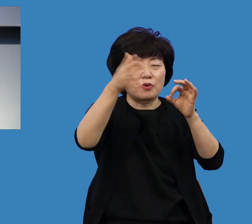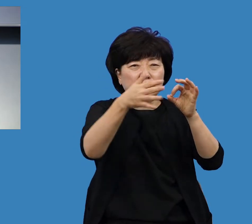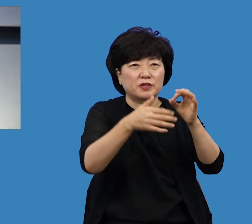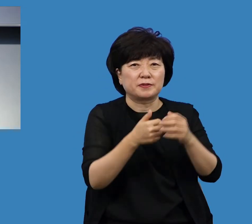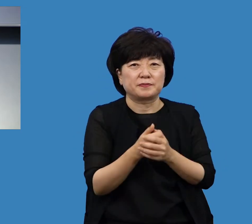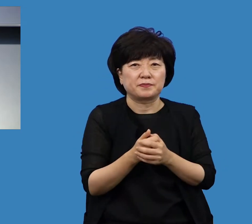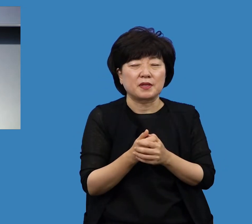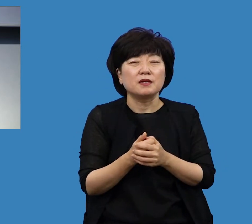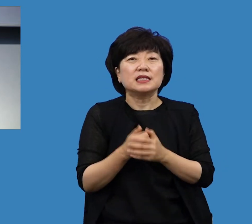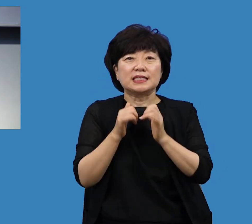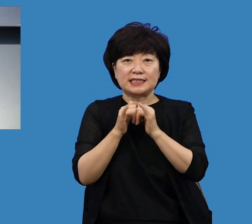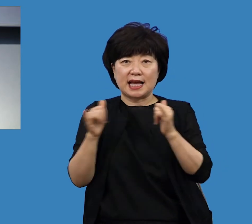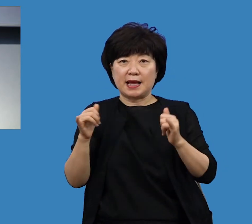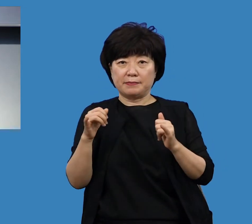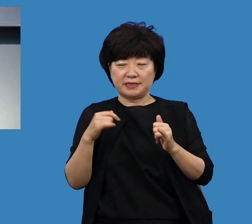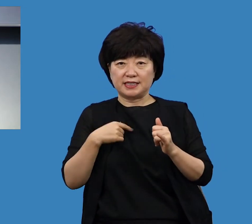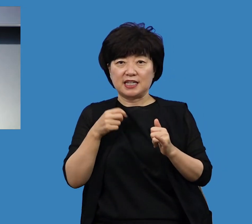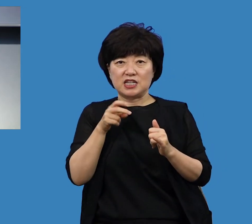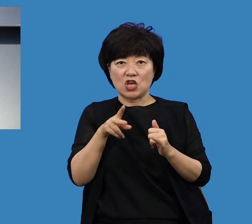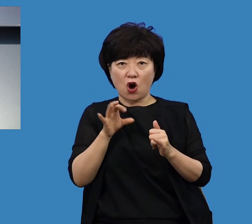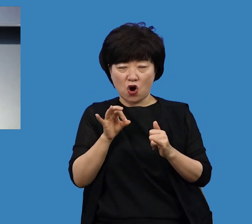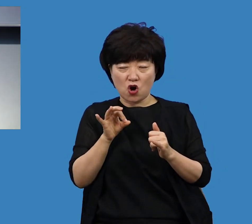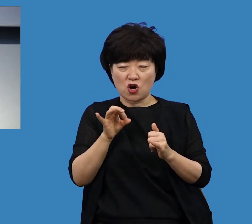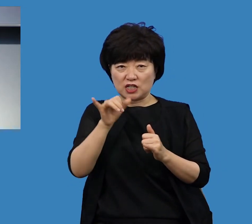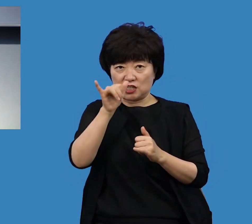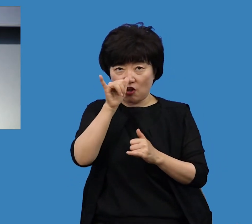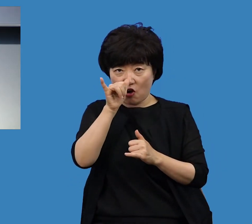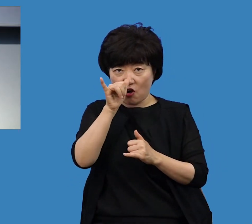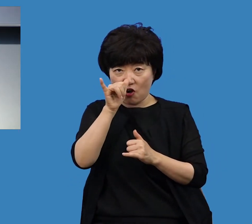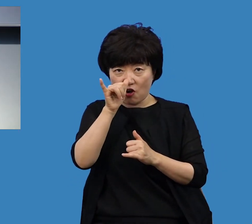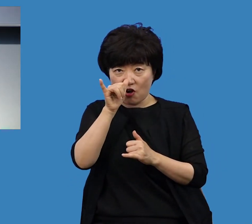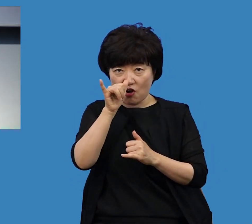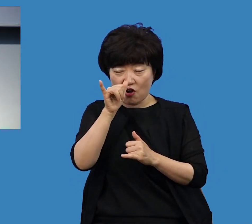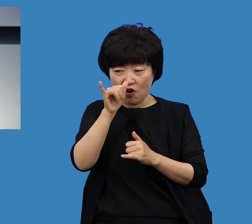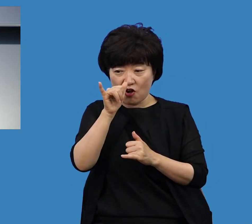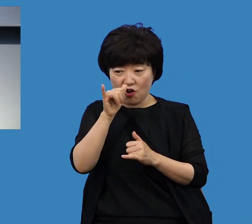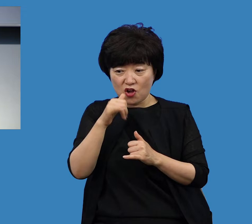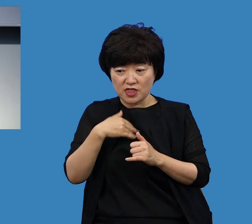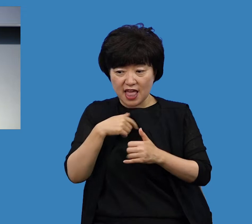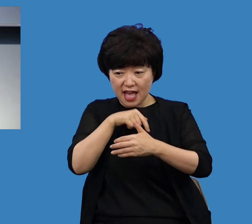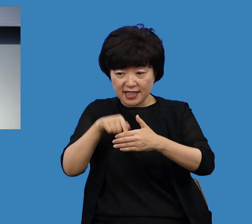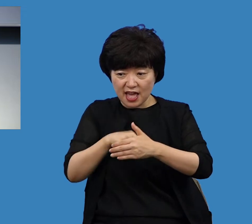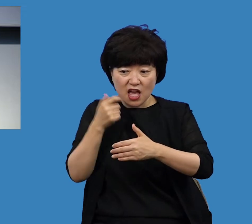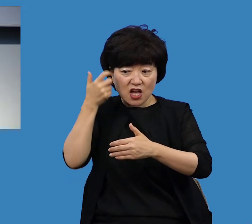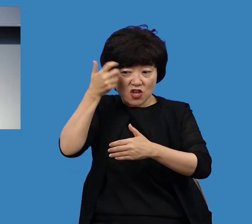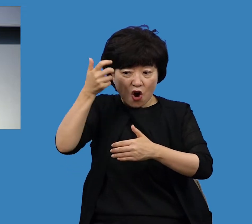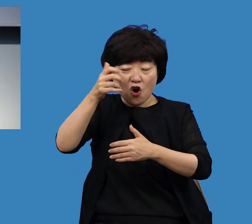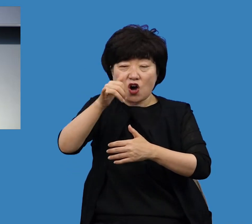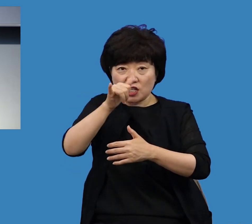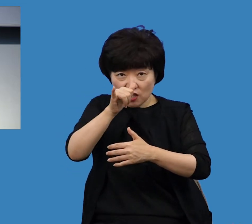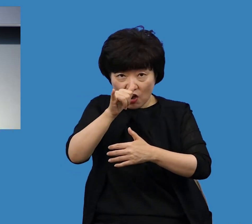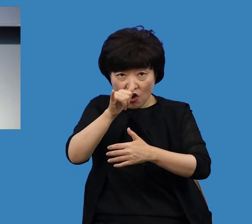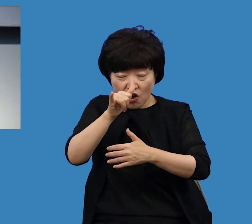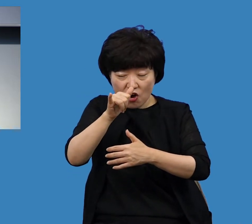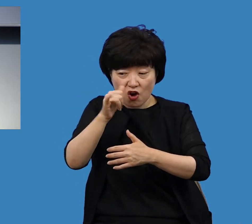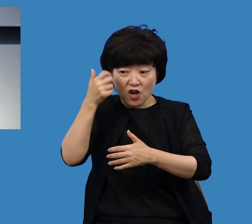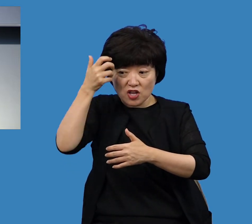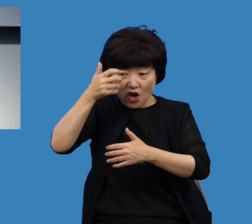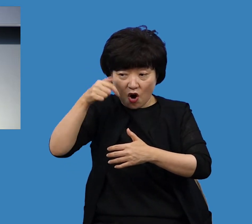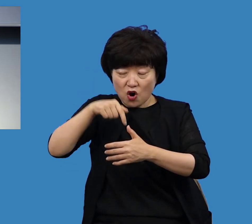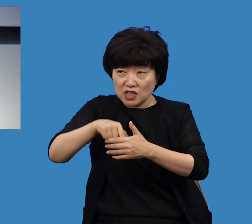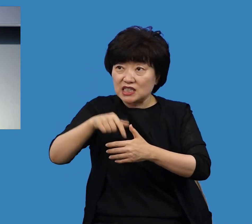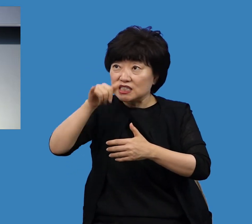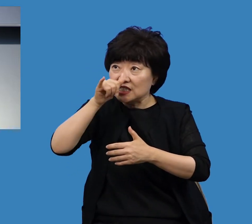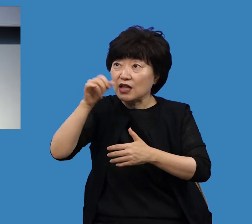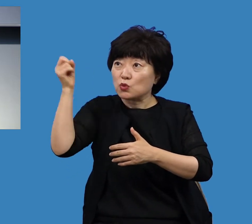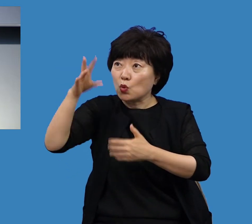그런데 사람은 영적인 존재인데 그래서 사람 안에 영이 있는데 우리 안에 그 영이 있음에도 불구하고 또